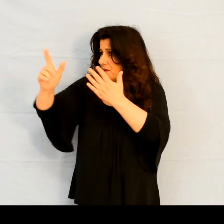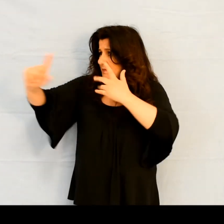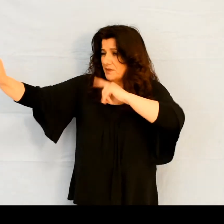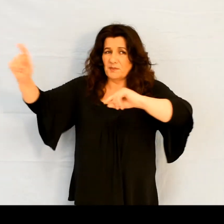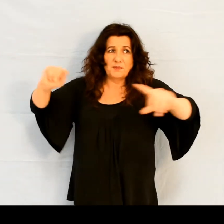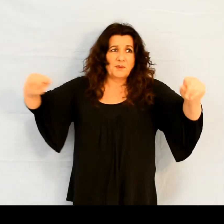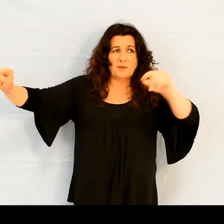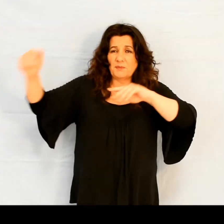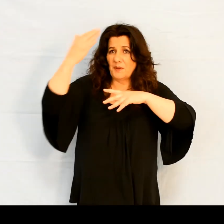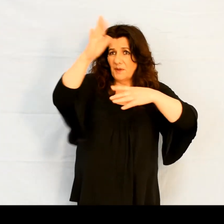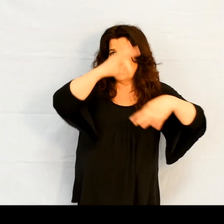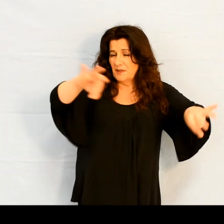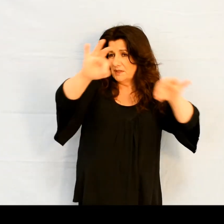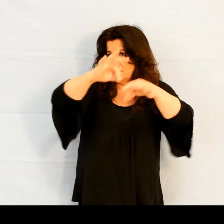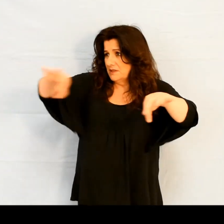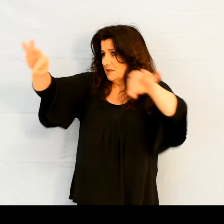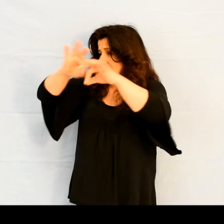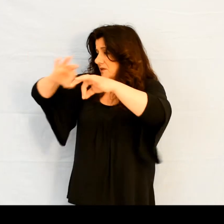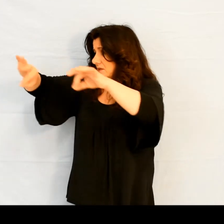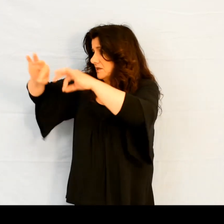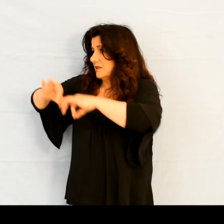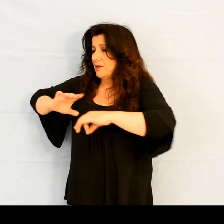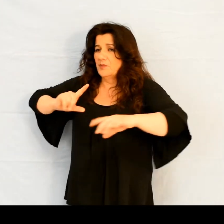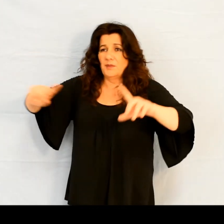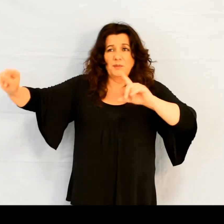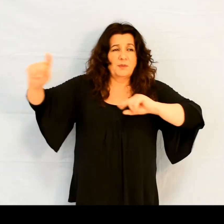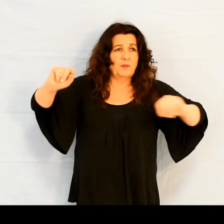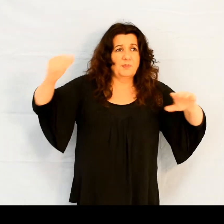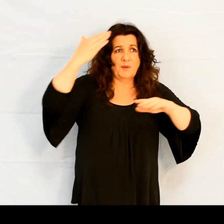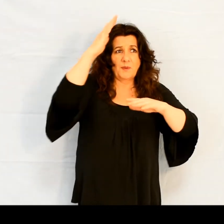Ils ont été disséminés dans les pays étrangers.